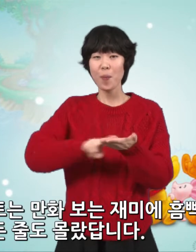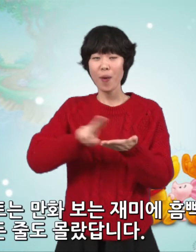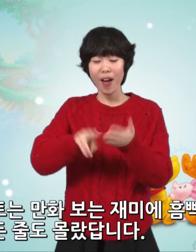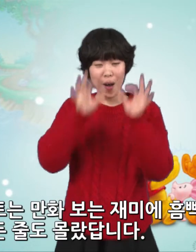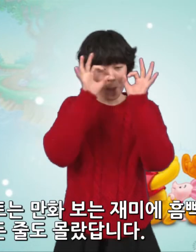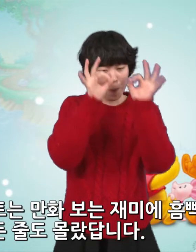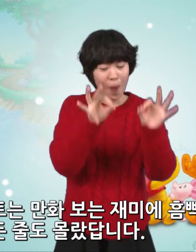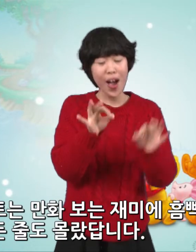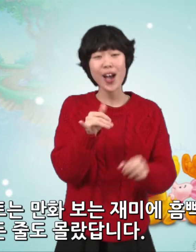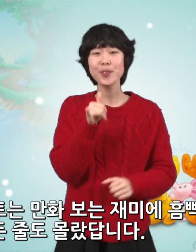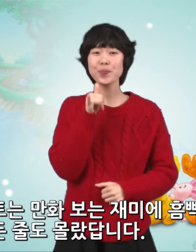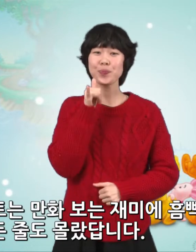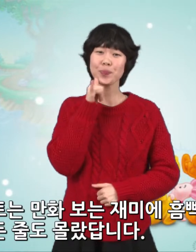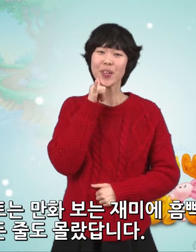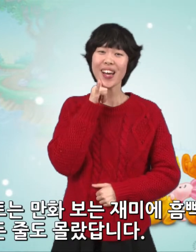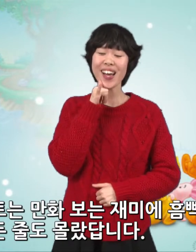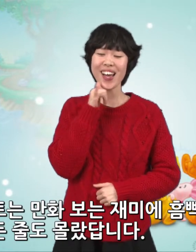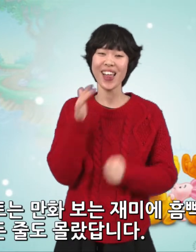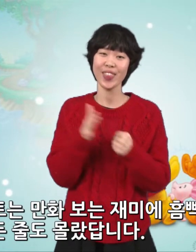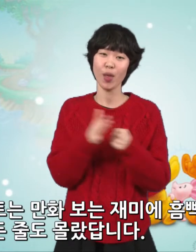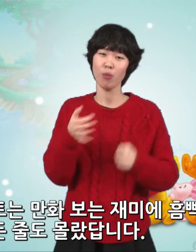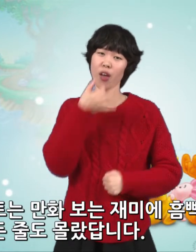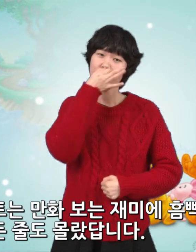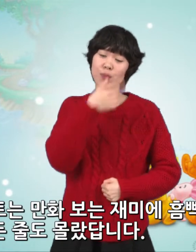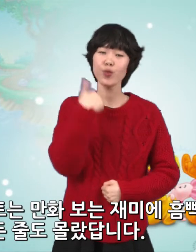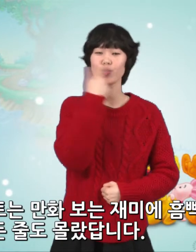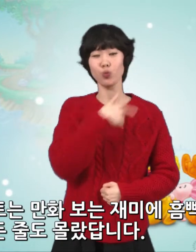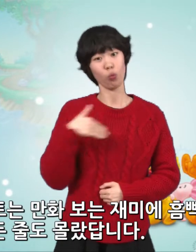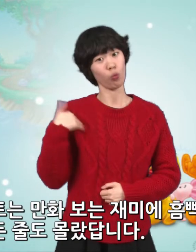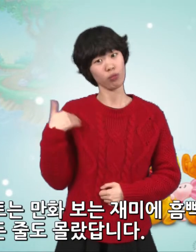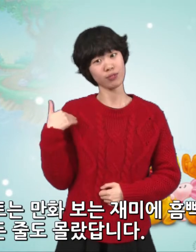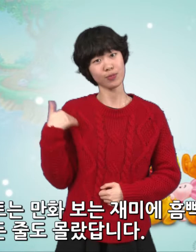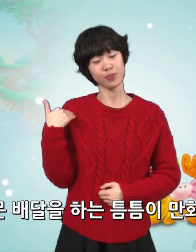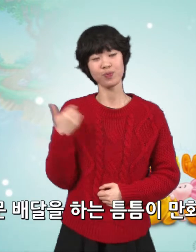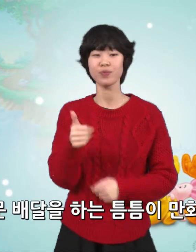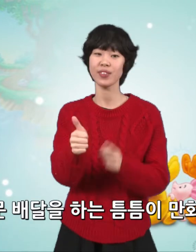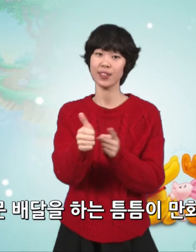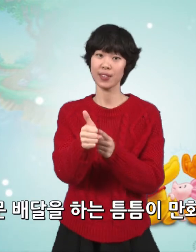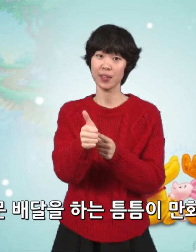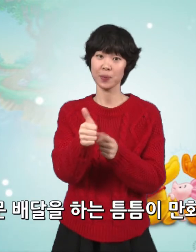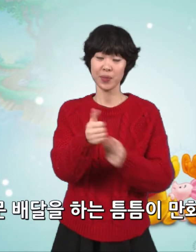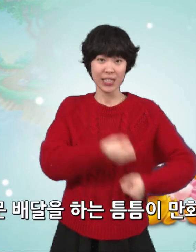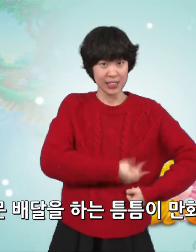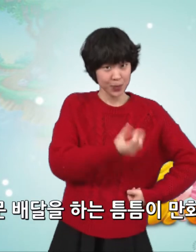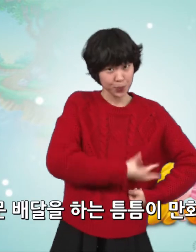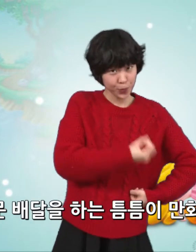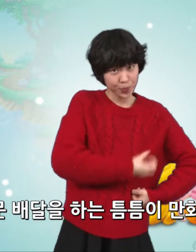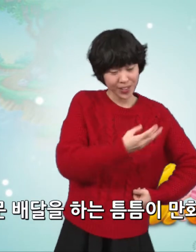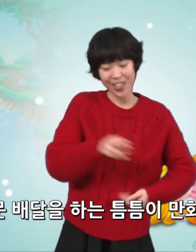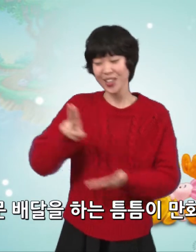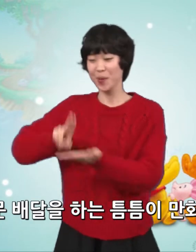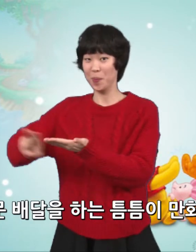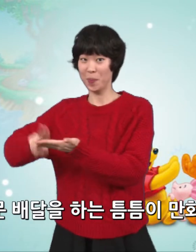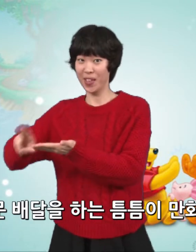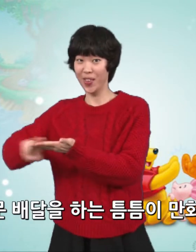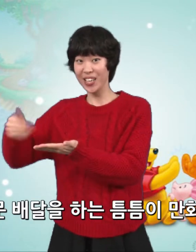월트는 만화 보는 재미에 흠뻑 빠져 힘든 줄도 몰랐답니다. 월트는 신문 배달을 하는 틈틈이